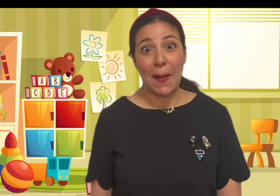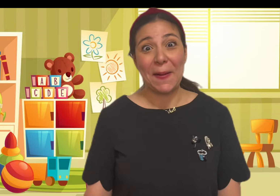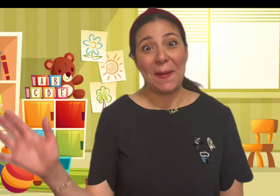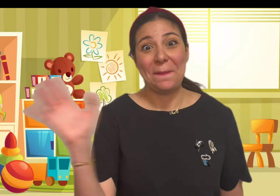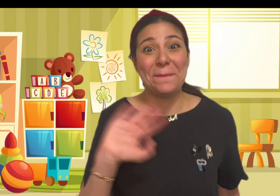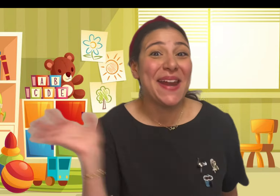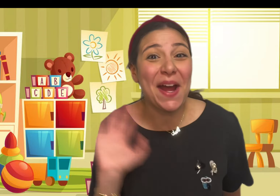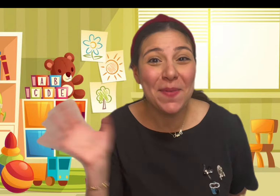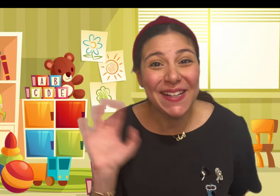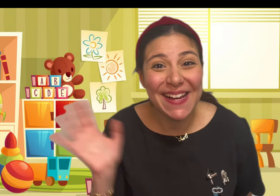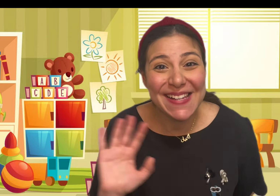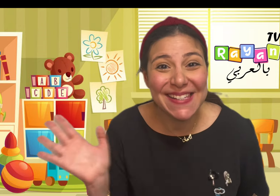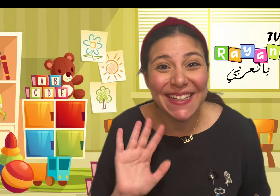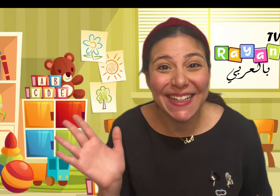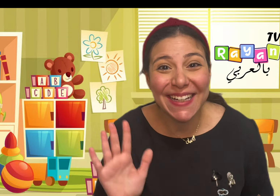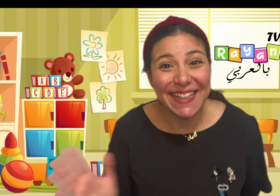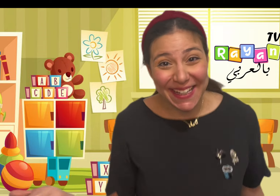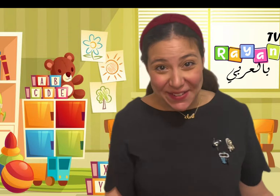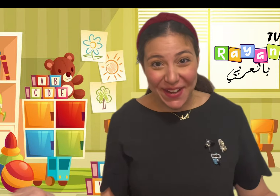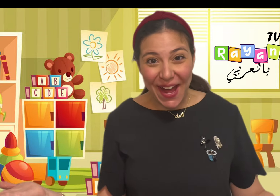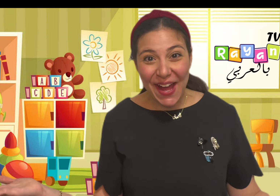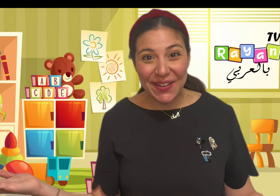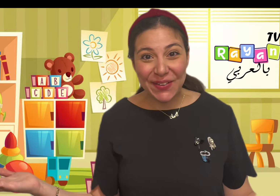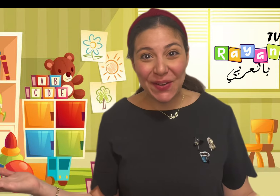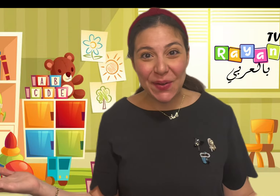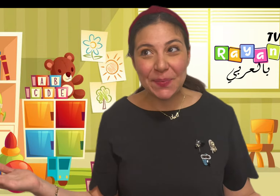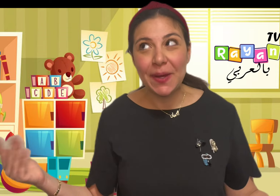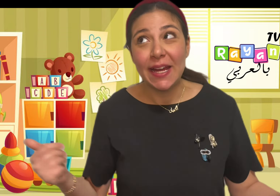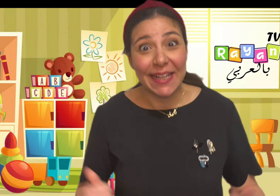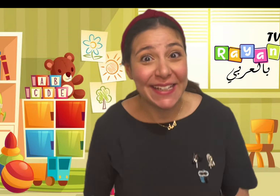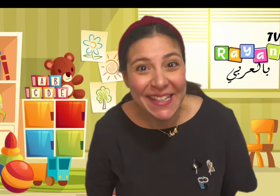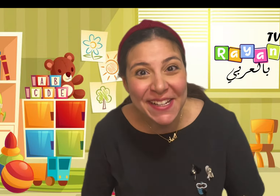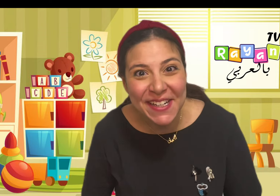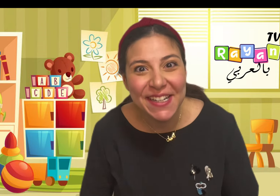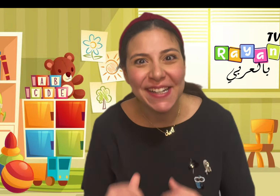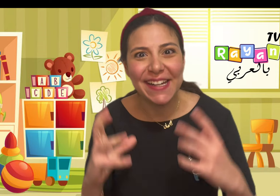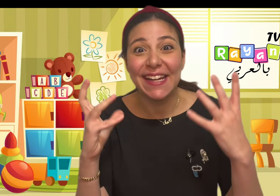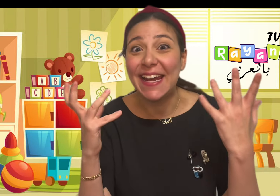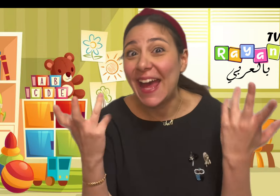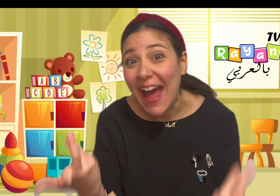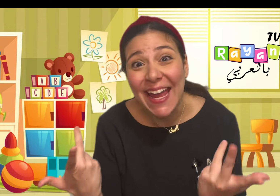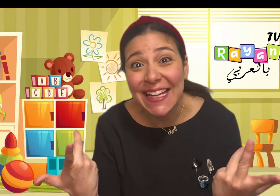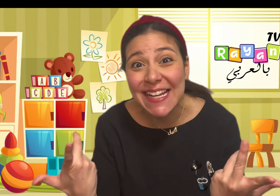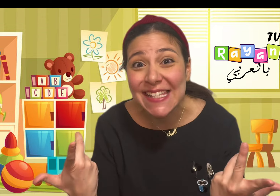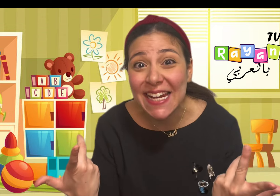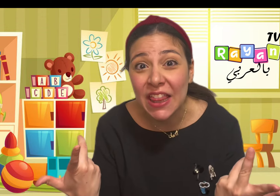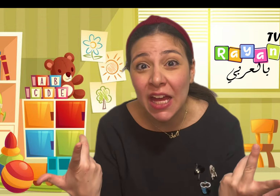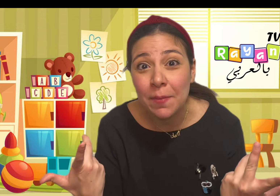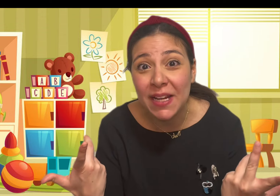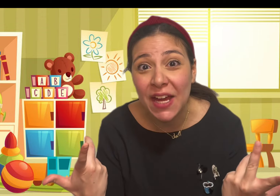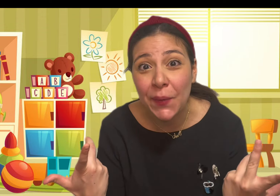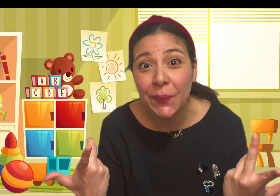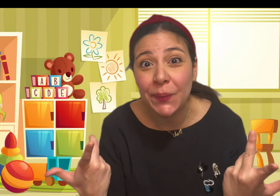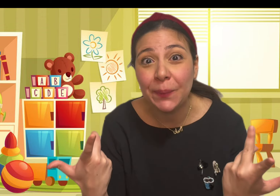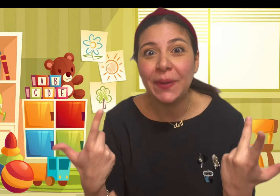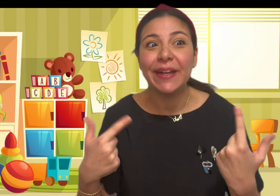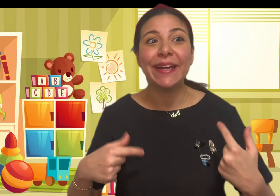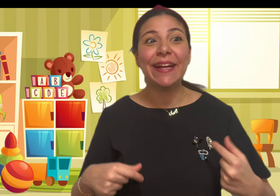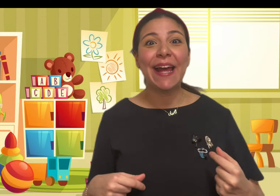مرحبا يا أصدقاء كيف حالكم؟ لنرى إلى أين سنذهب اليوم إلى